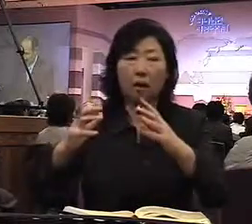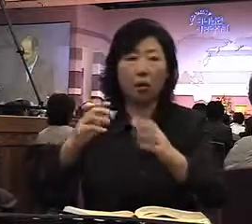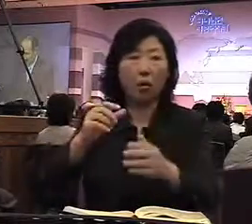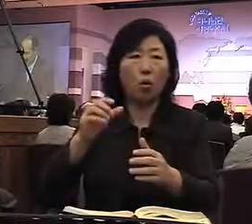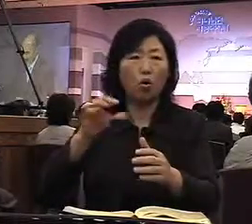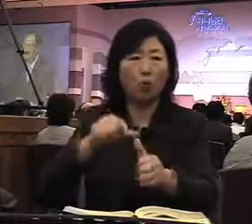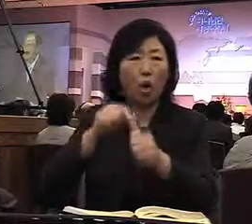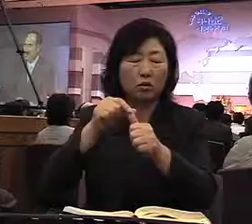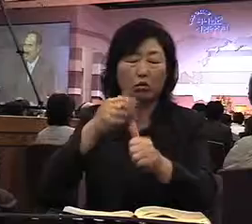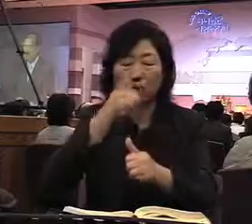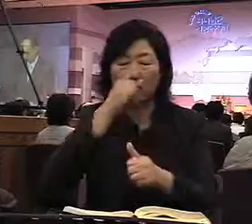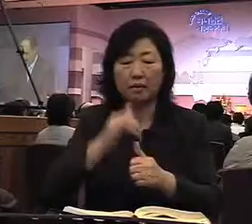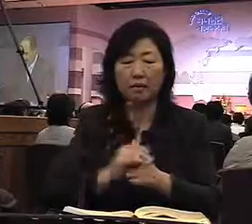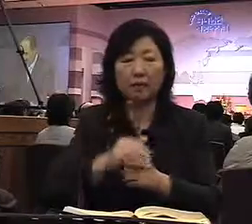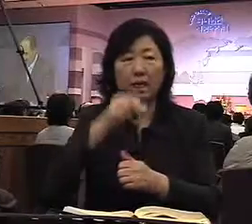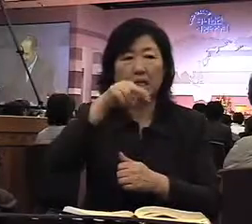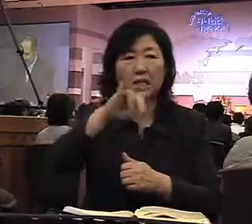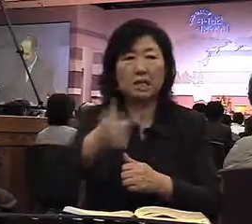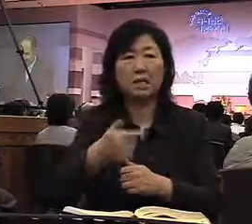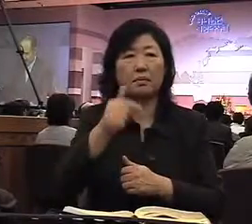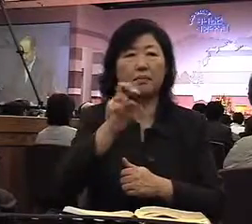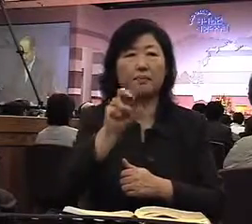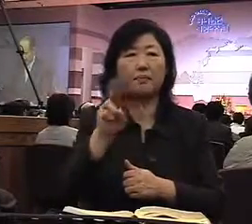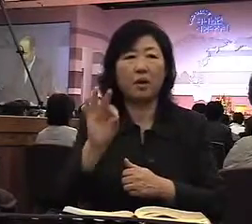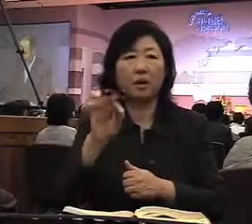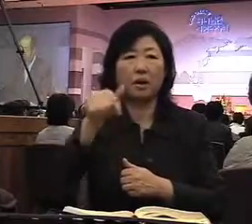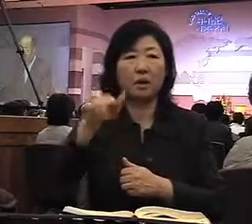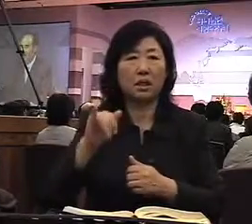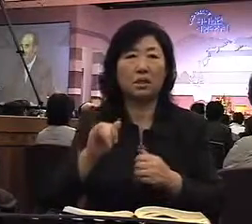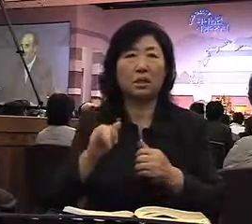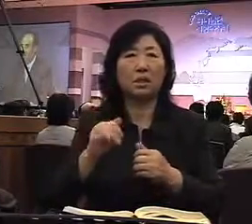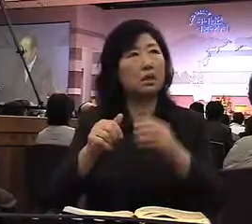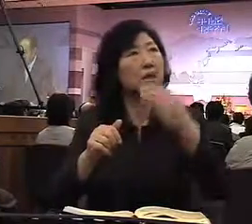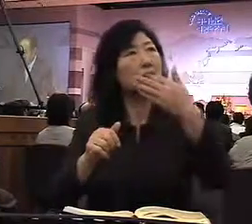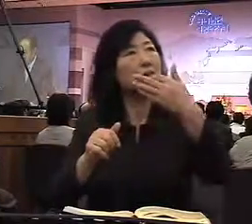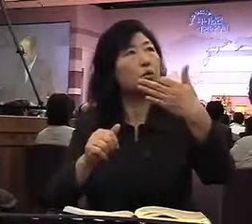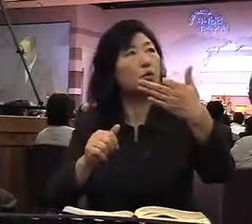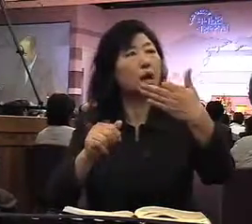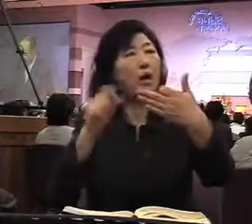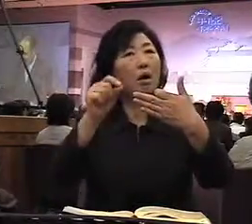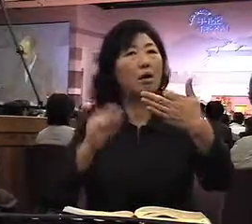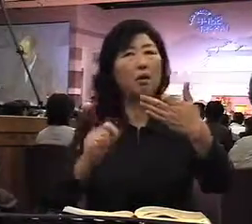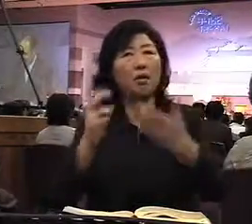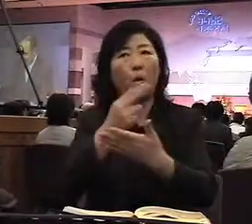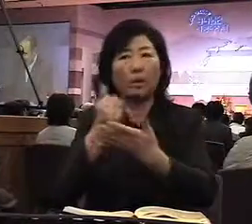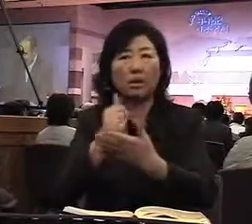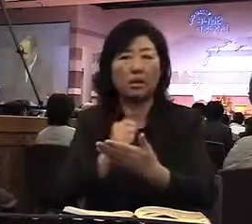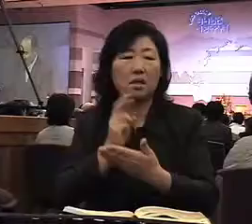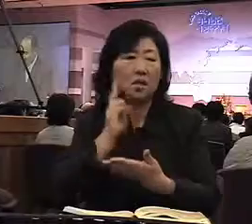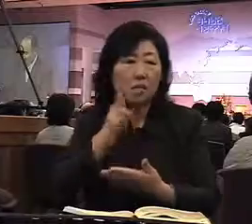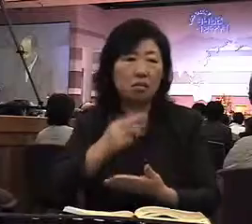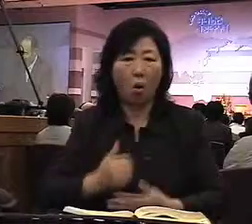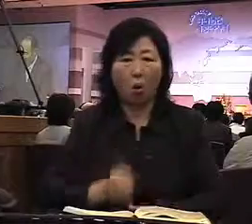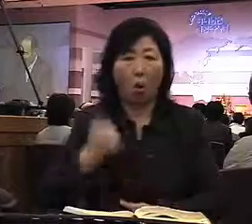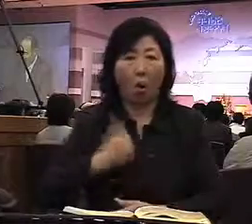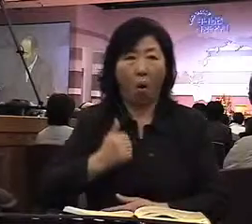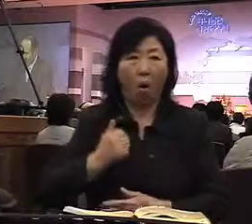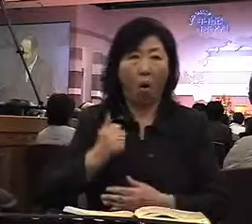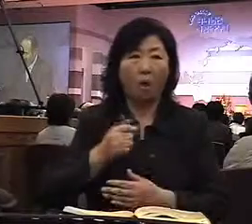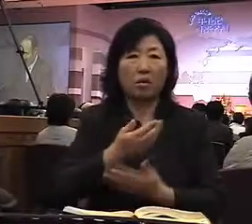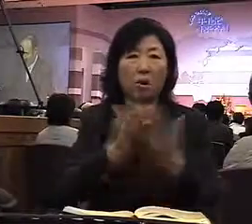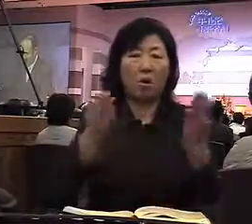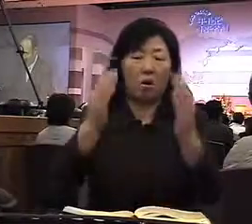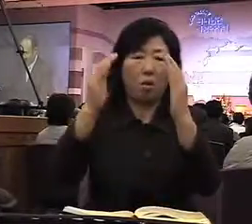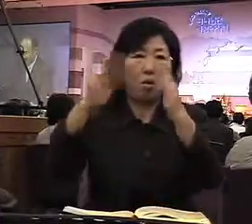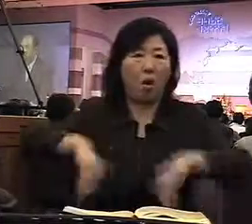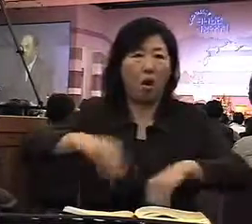구합니다. 신명기 9장 19절에 보니까 이런 말씀이 있어요. 여호와께서 심히 분노하사 너희를 멸하려